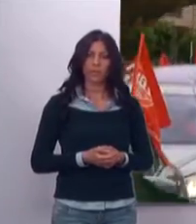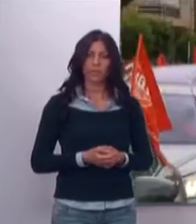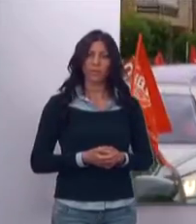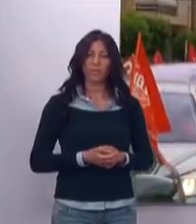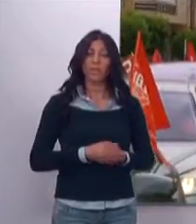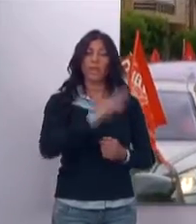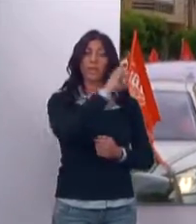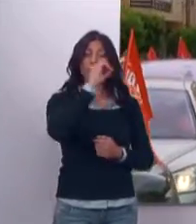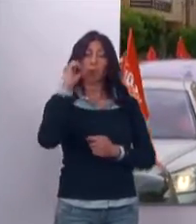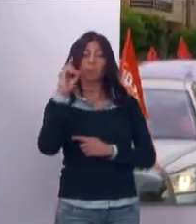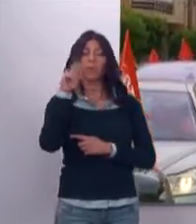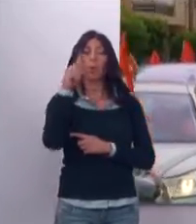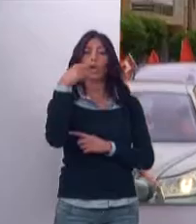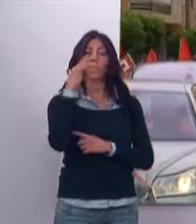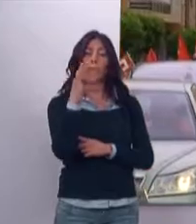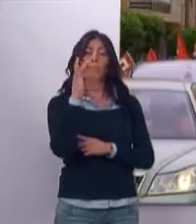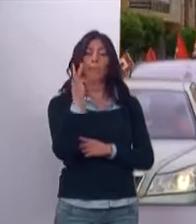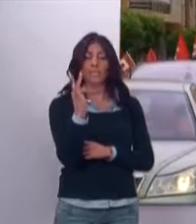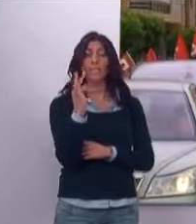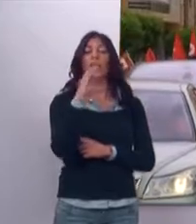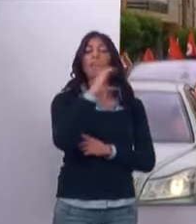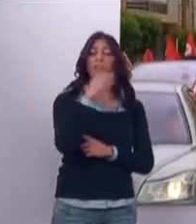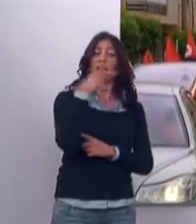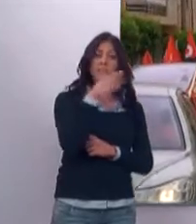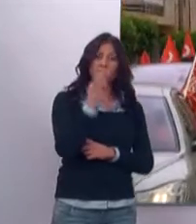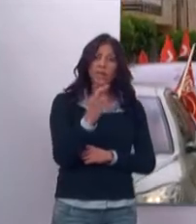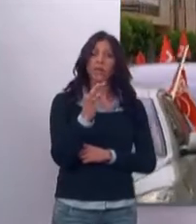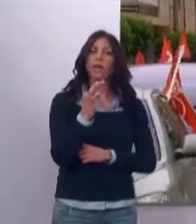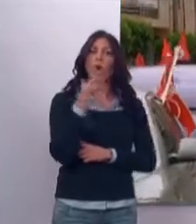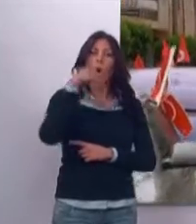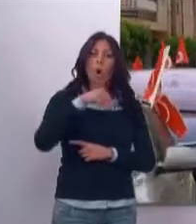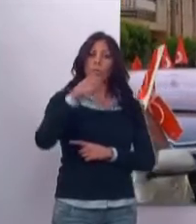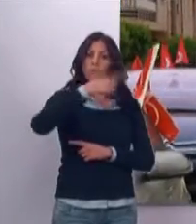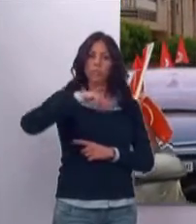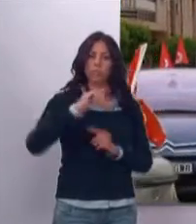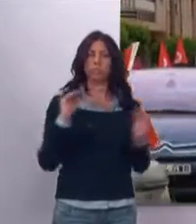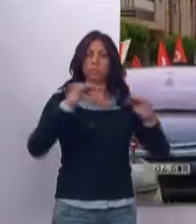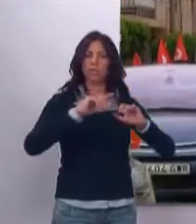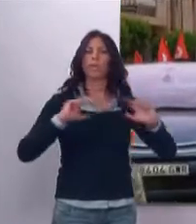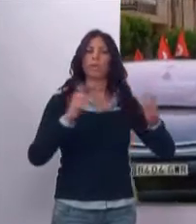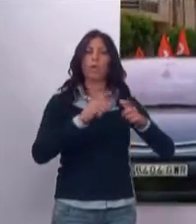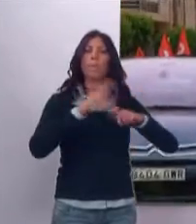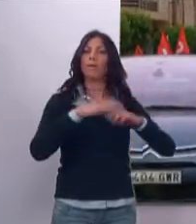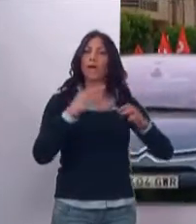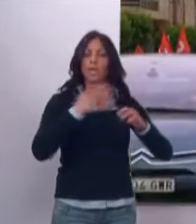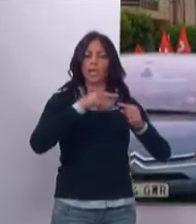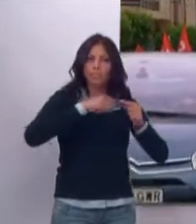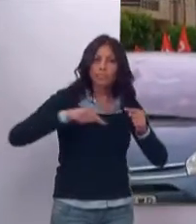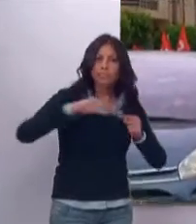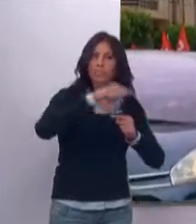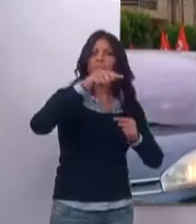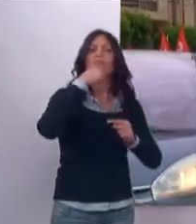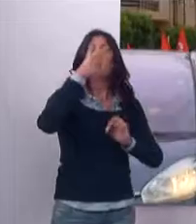Tanto Comisiones Obreras UGT y CGT se han unido en el día de hoy miércoles para